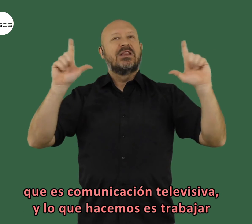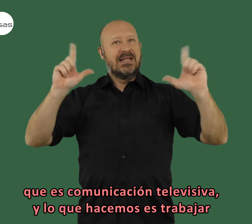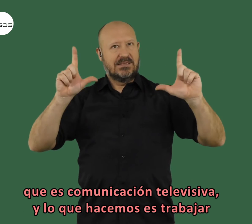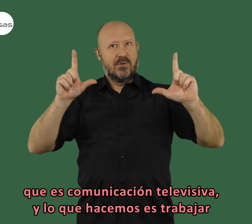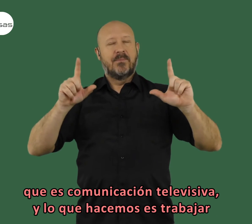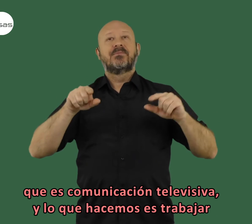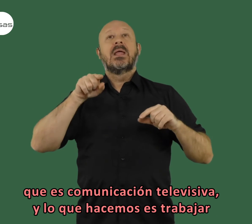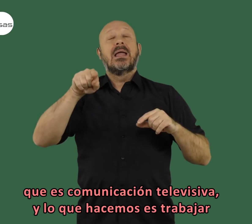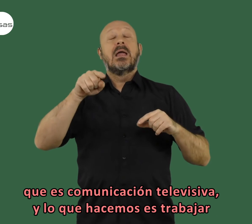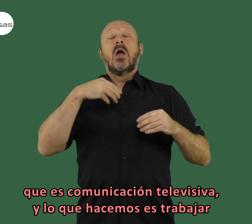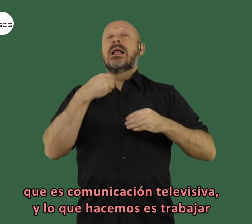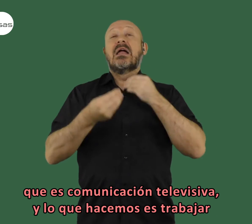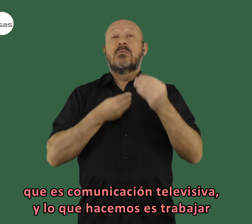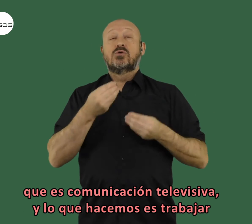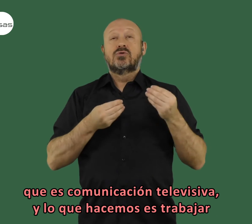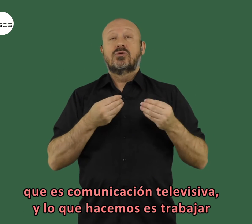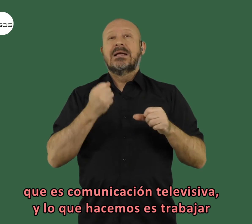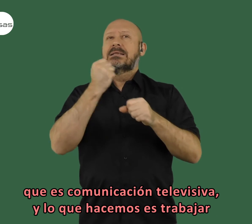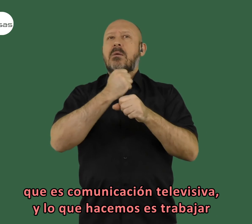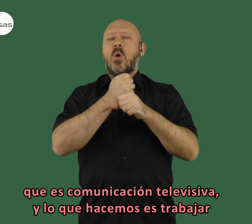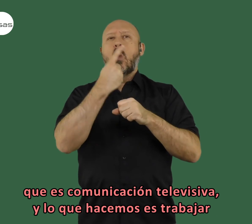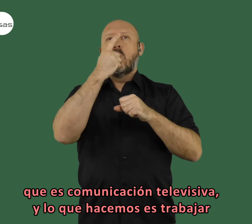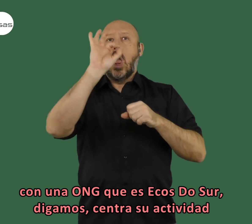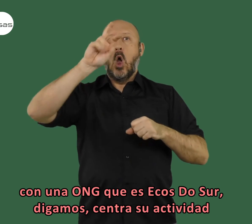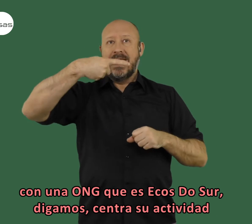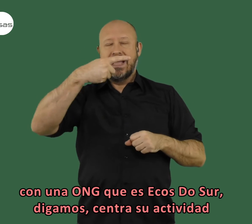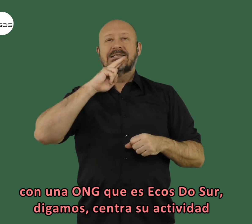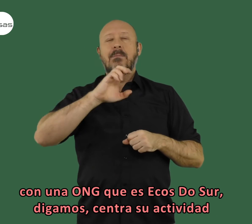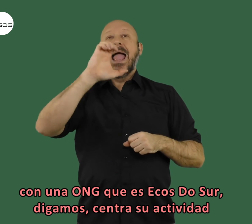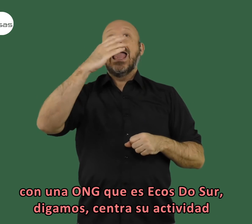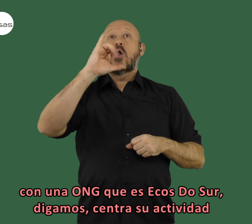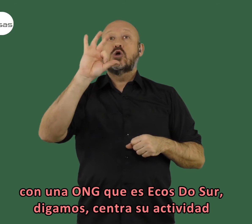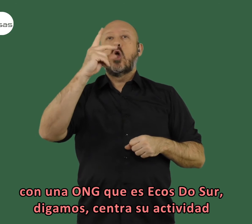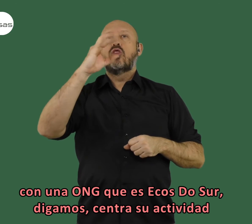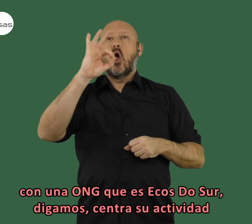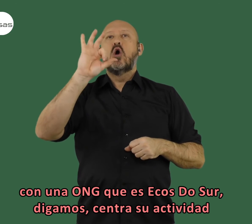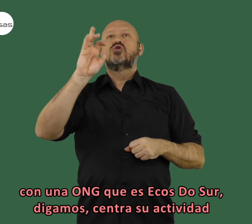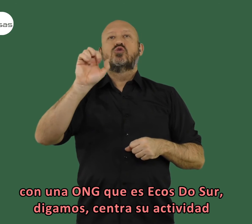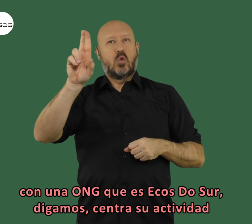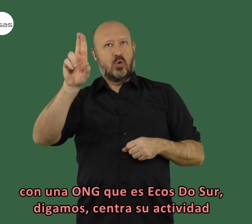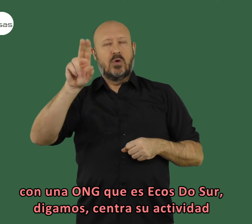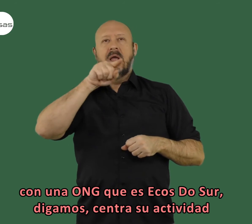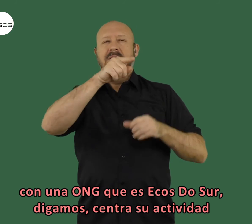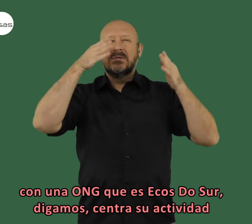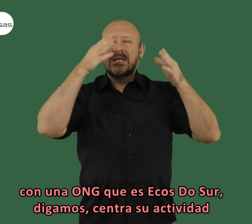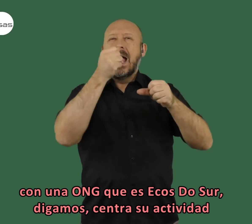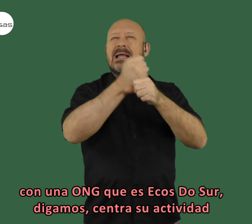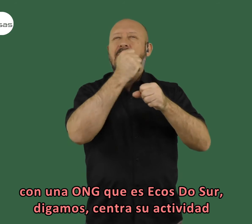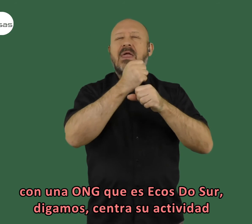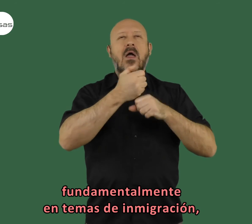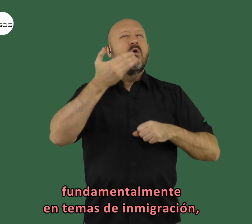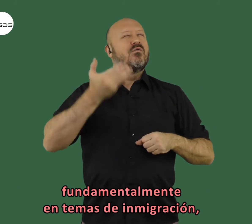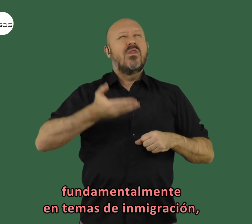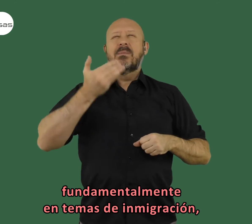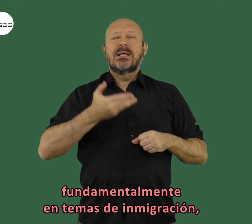comunicación televisiva. Y lo que hacemos es trabajar con una ONG que es Ecos do Sur. Está, digamos, centra su